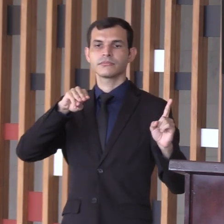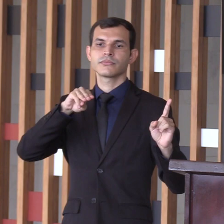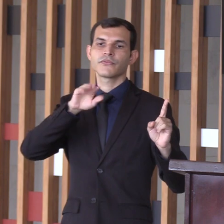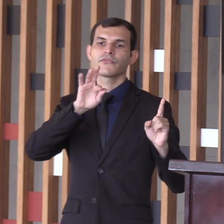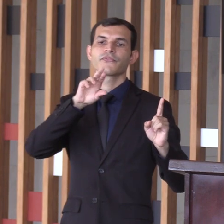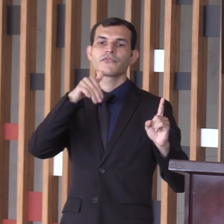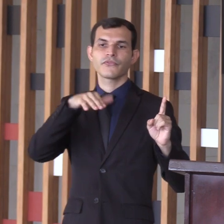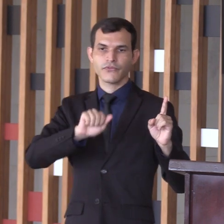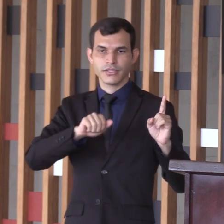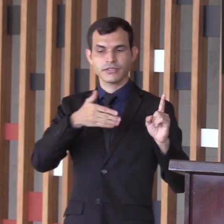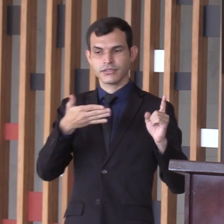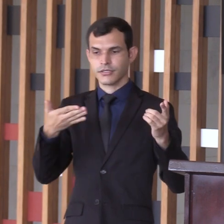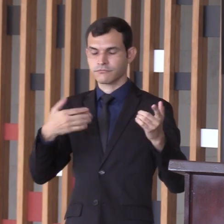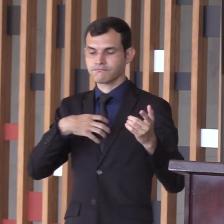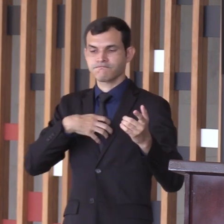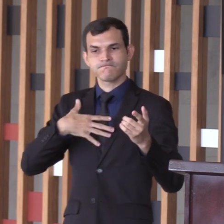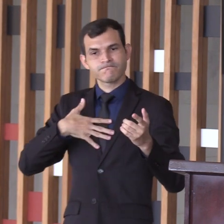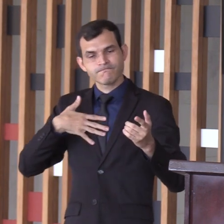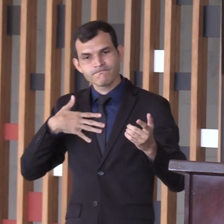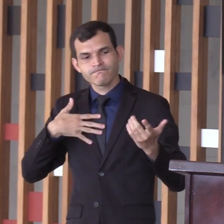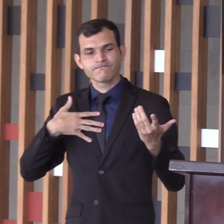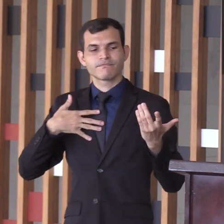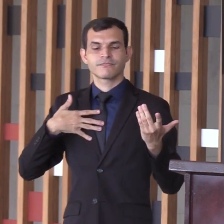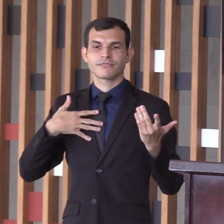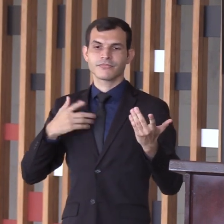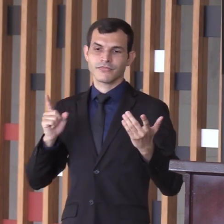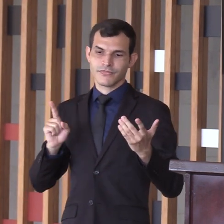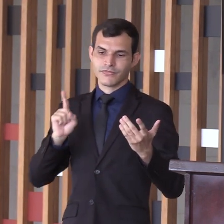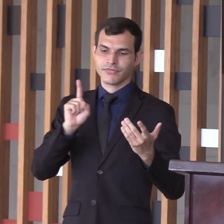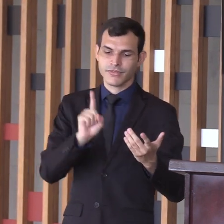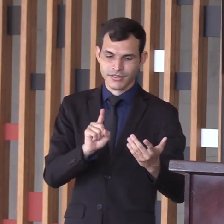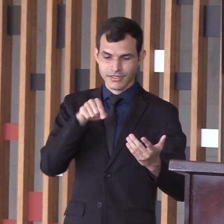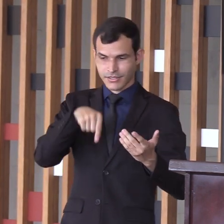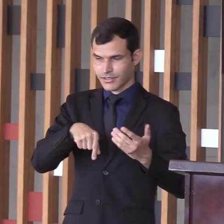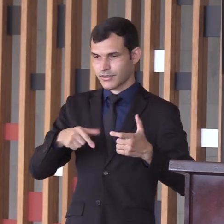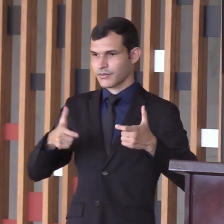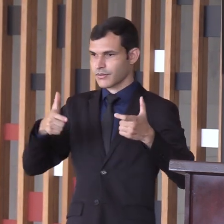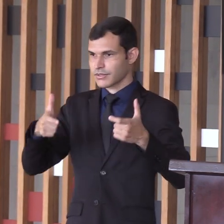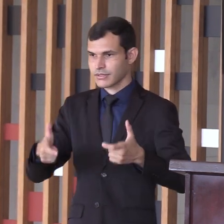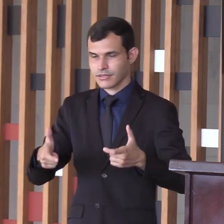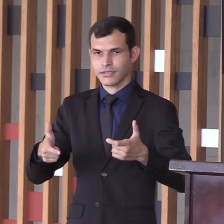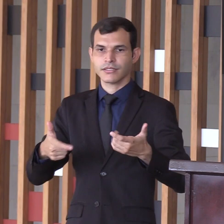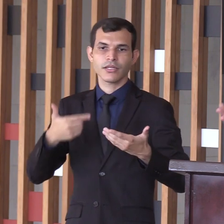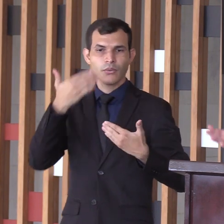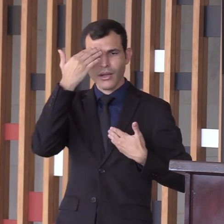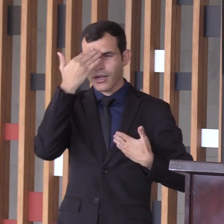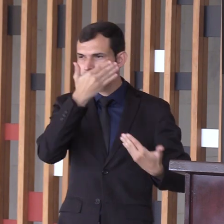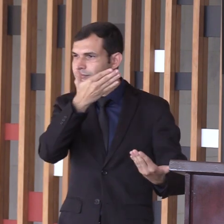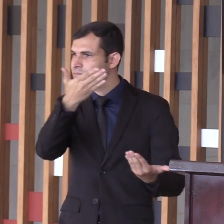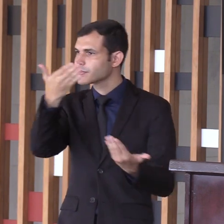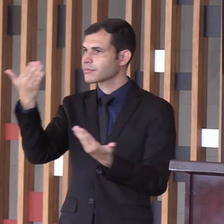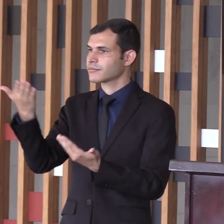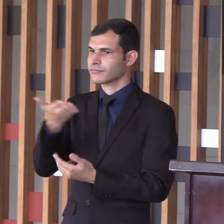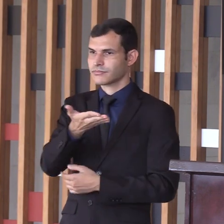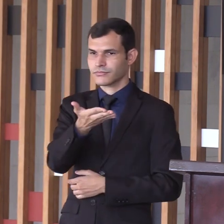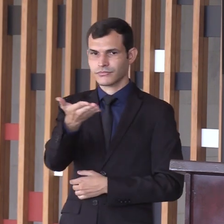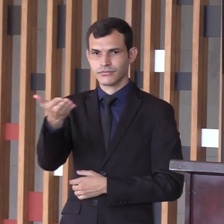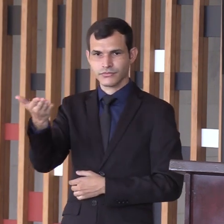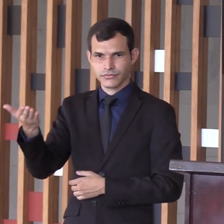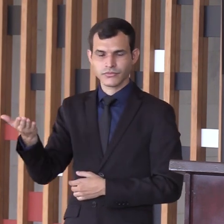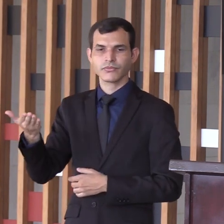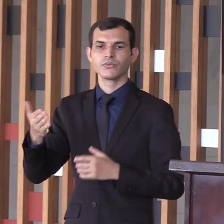e certamente teremos muito trabalho à frente, pelo que agradeço mais uma vez todos os que estiveram